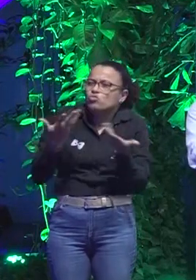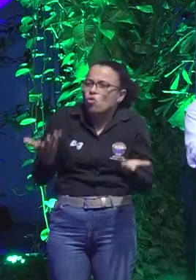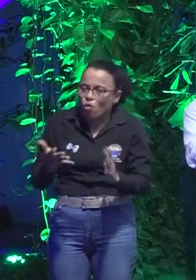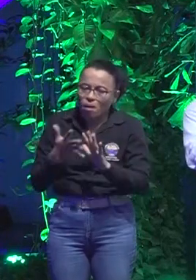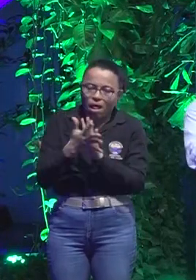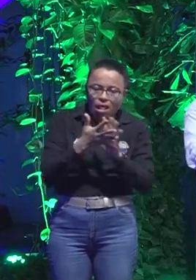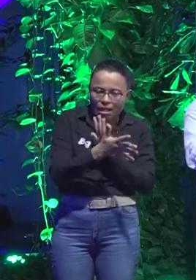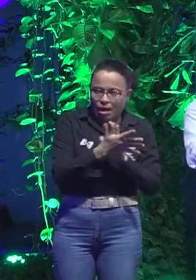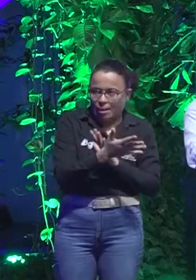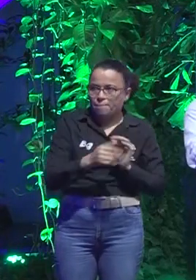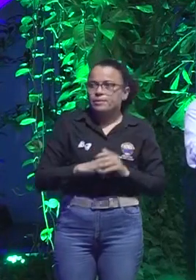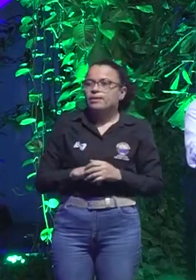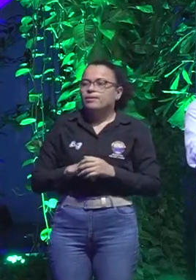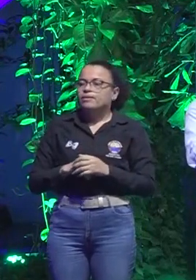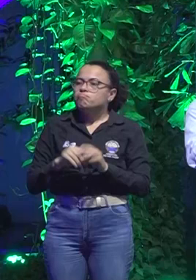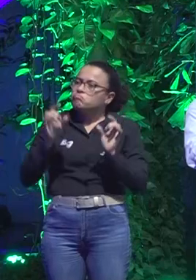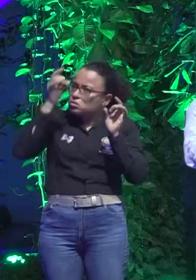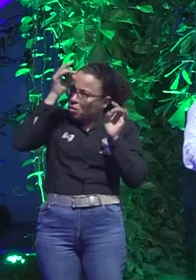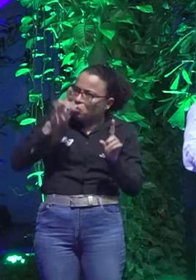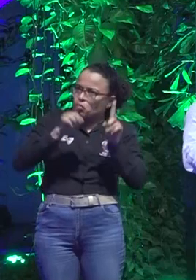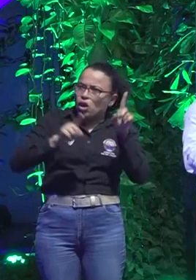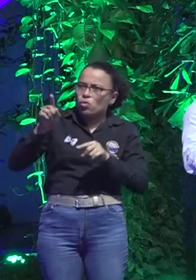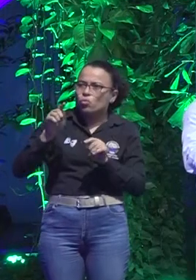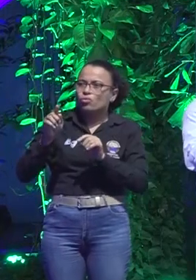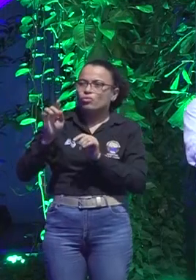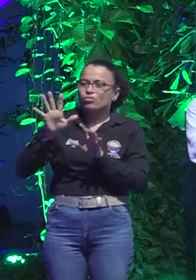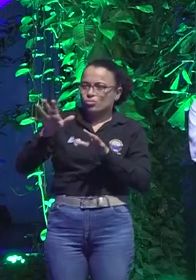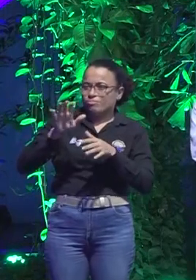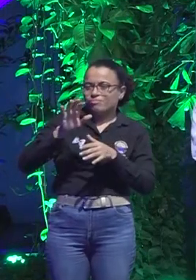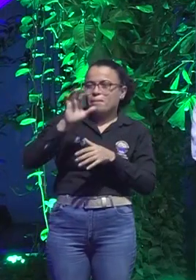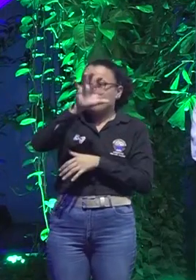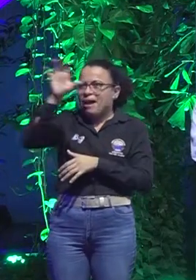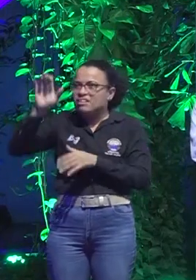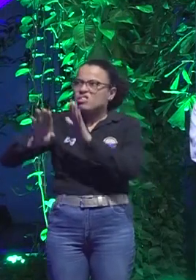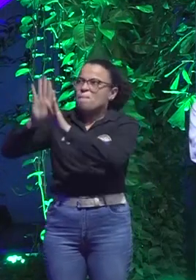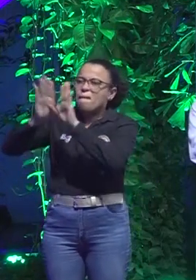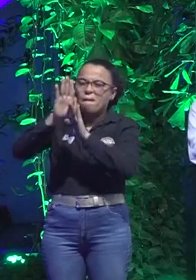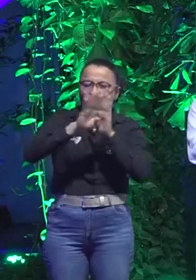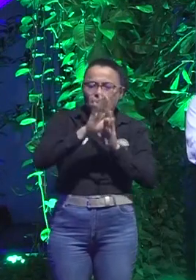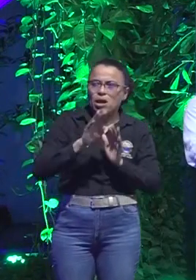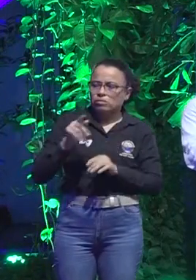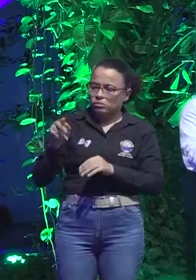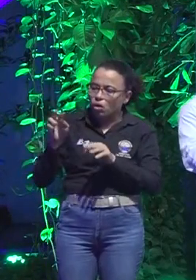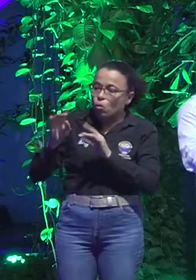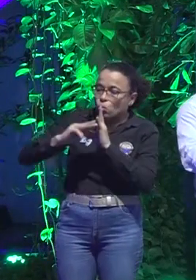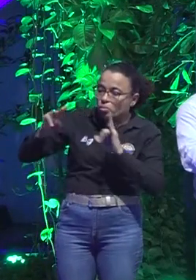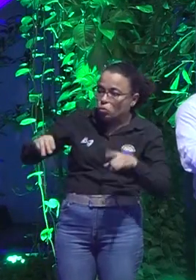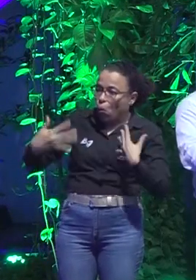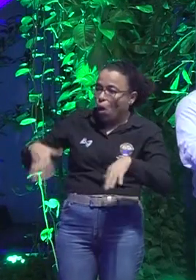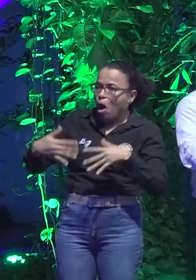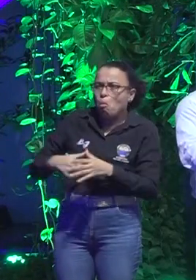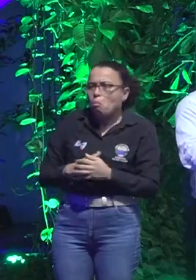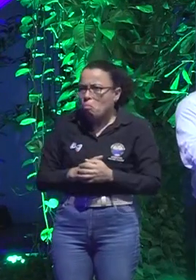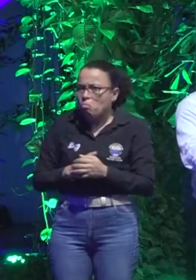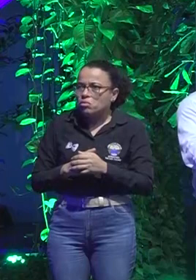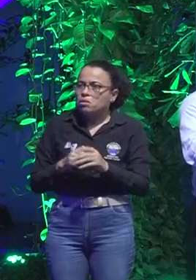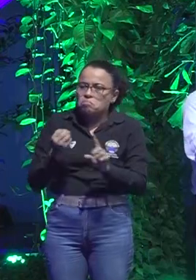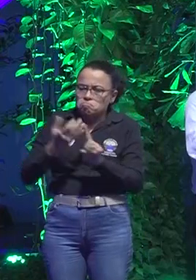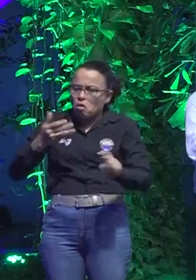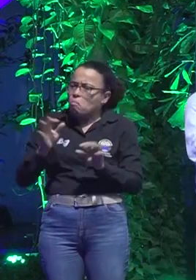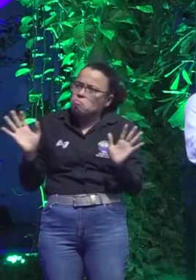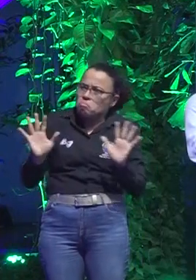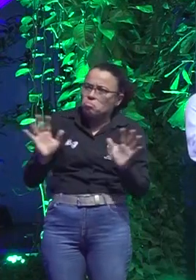pero en el nuestro es muy significativo, porque es que aquí nosotros somos un punto de cohesión. Nosotros lideramos la instalación del CUE,